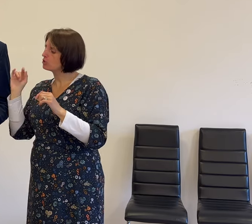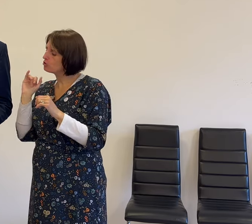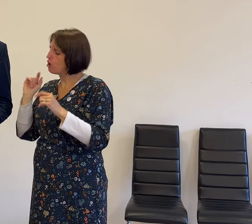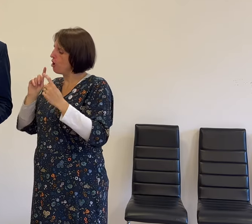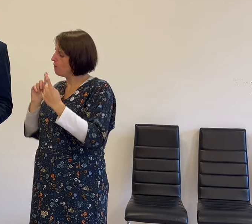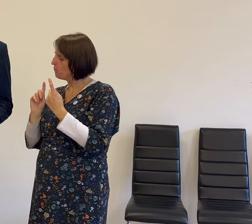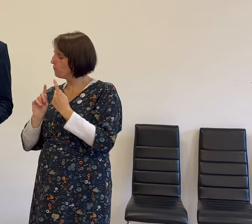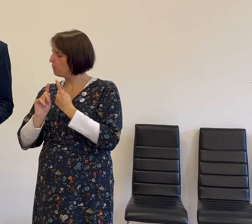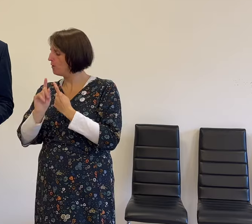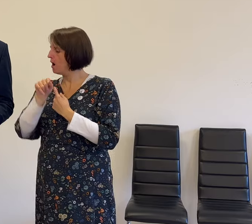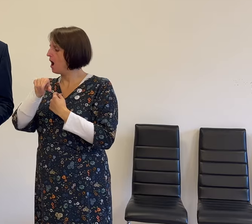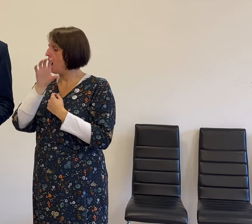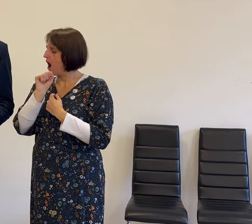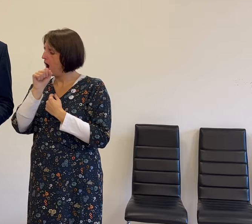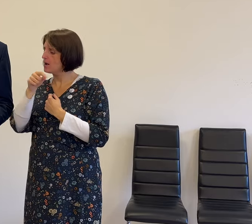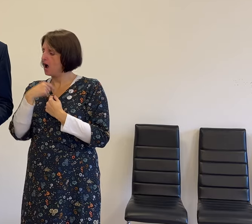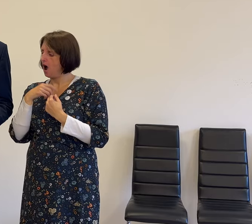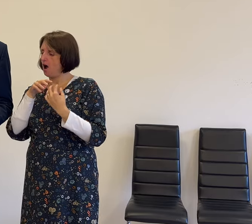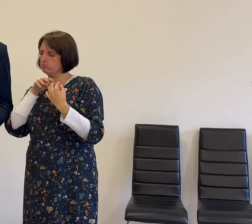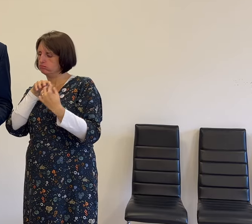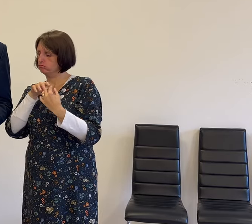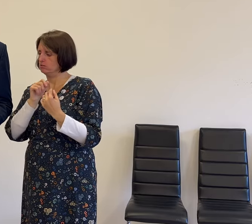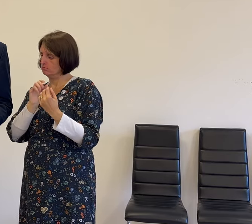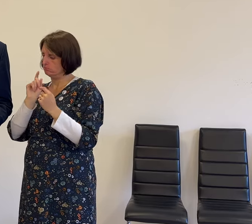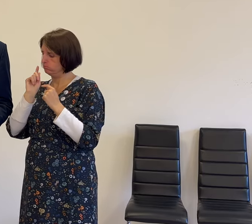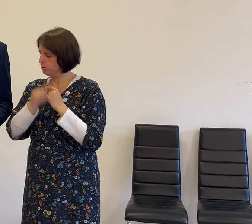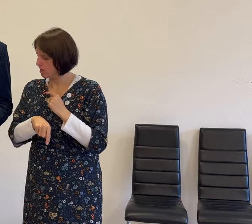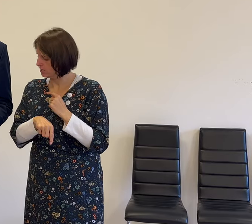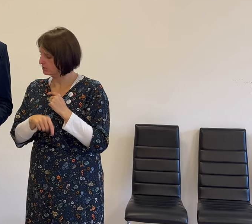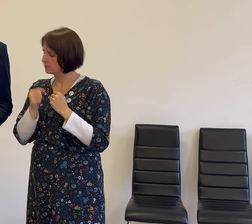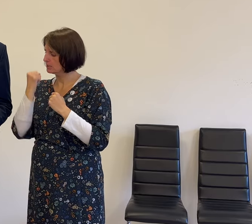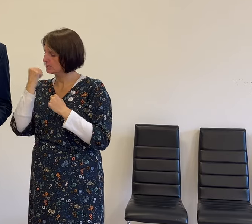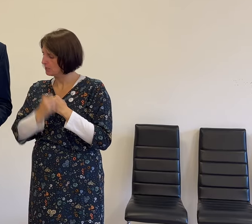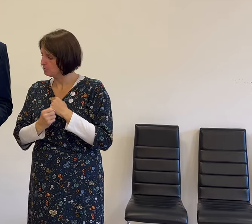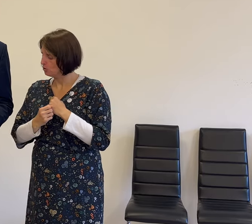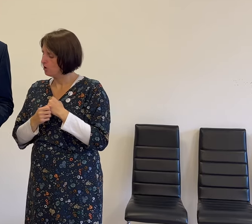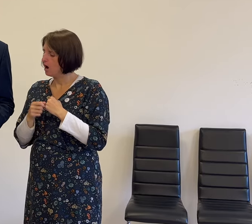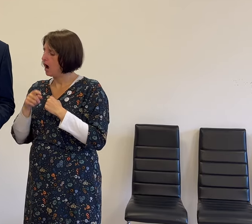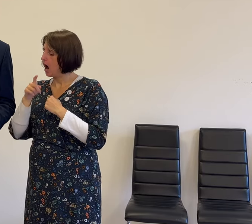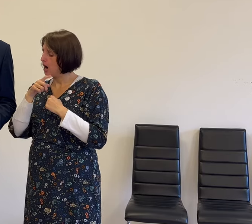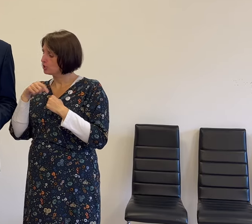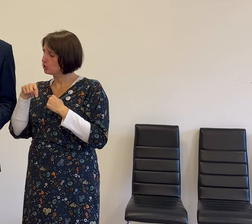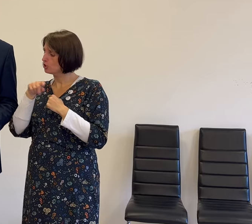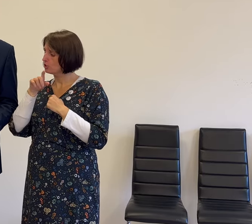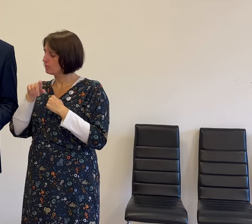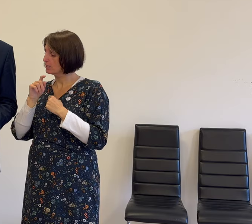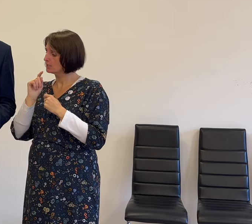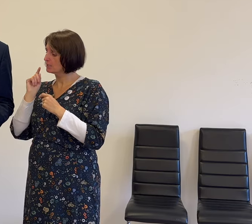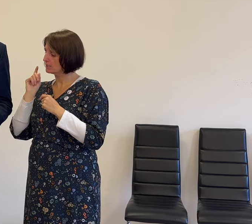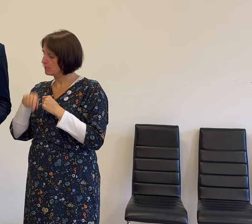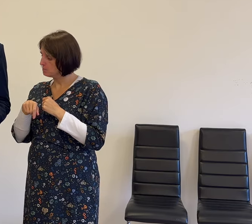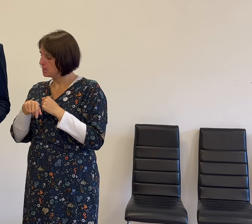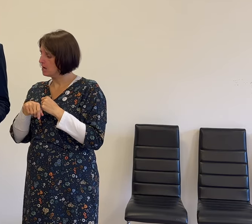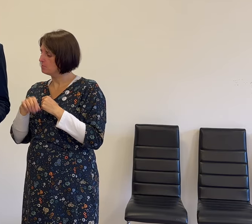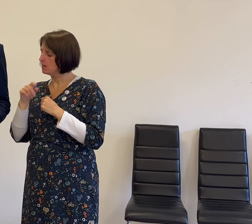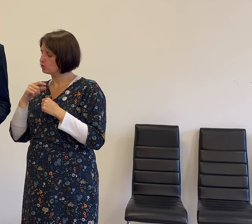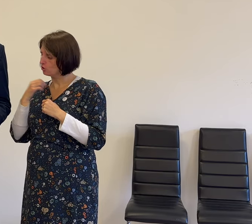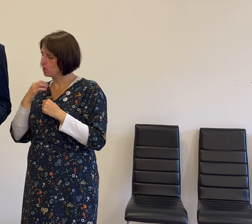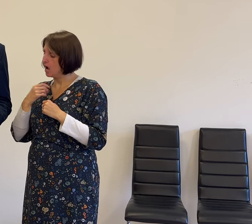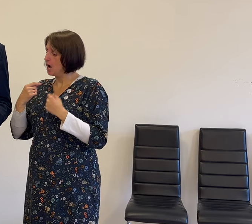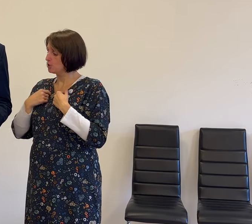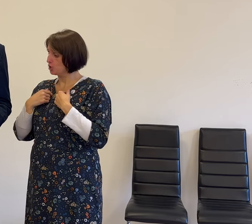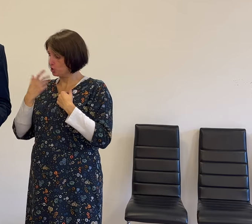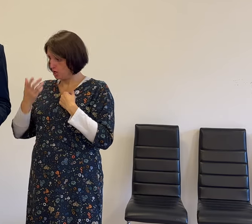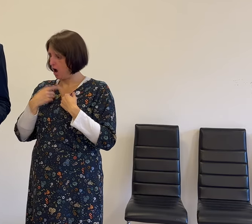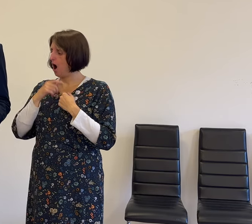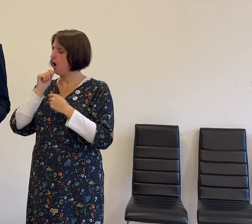a zabije mě? Pardon, když mě v boji přemůže a zabije mě, budeme vašimi otroky? Avšak jestliže já přemohu jeho